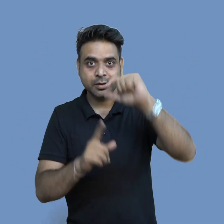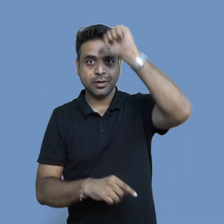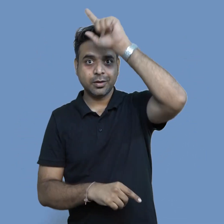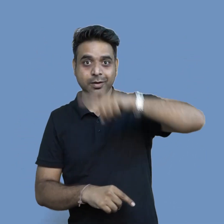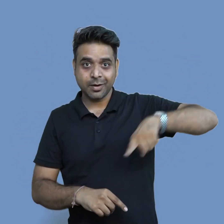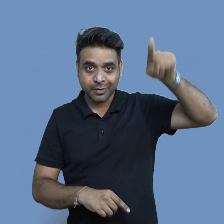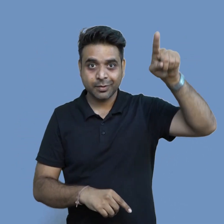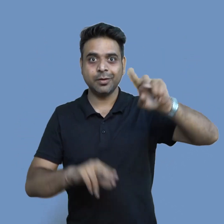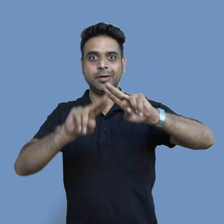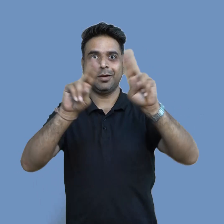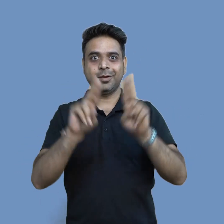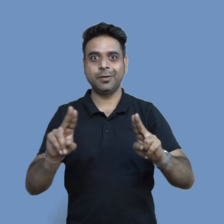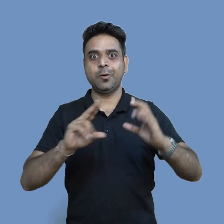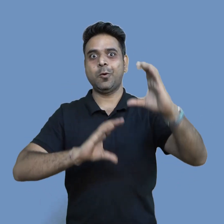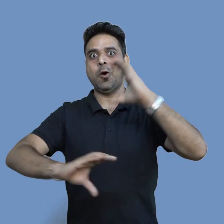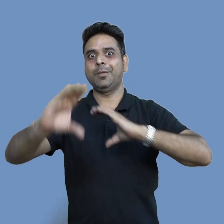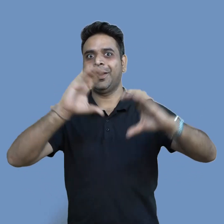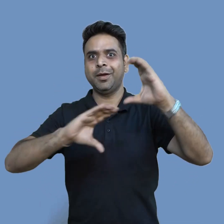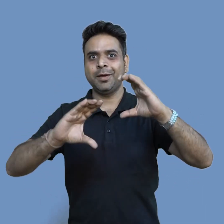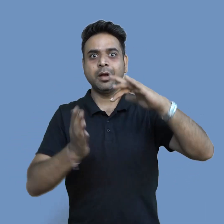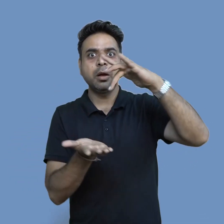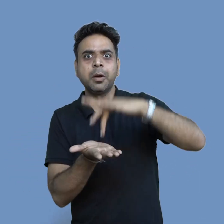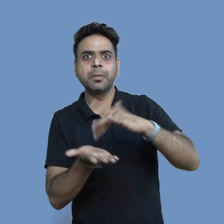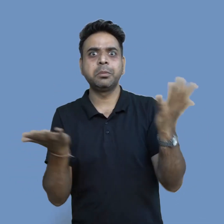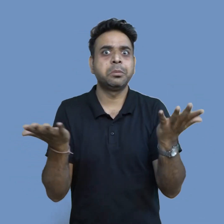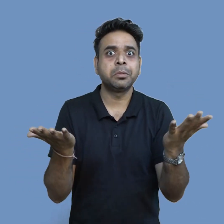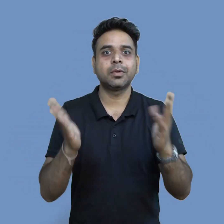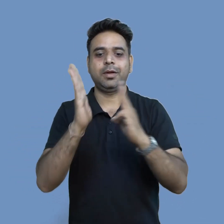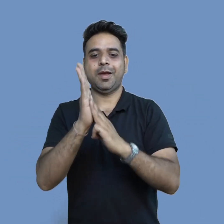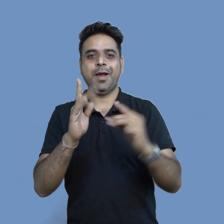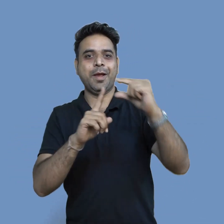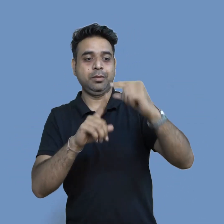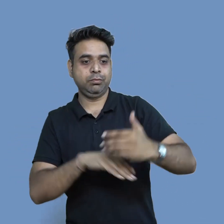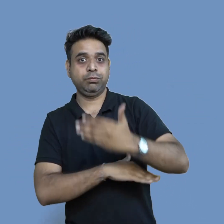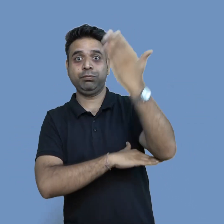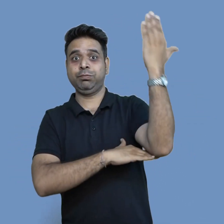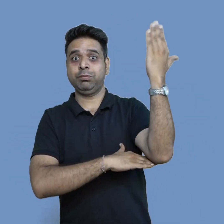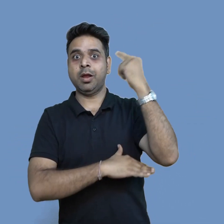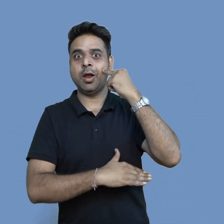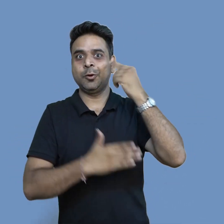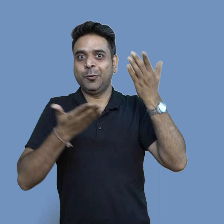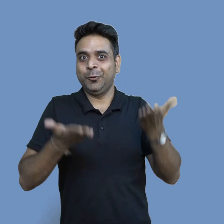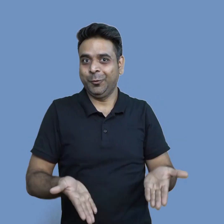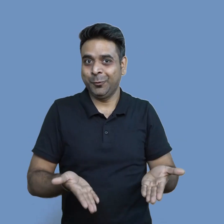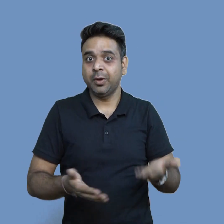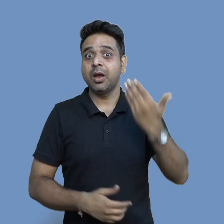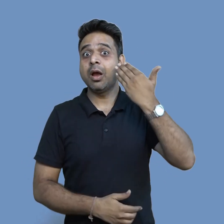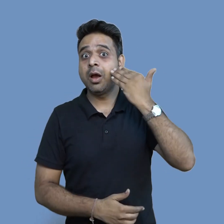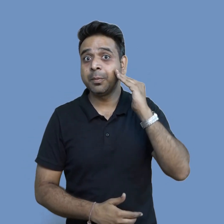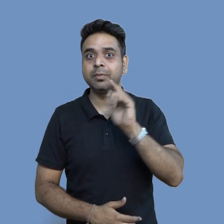अंतर्राष्ट्रीय सम्मेलन जो कि दिनांक 26, 27, 28 जून को होने वाला है मध्य प्रदेश के